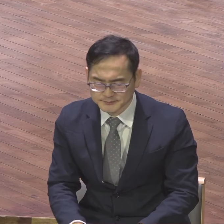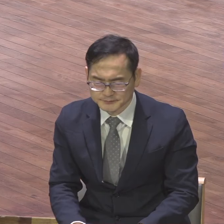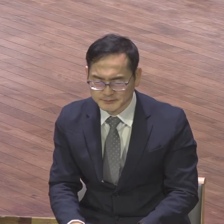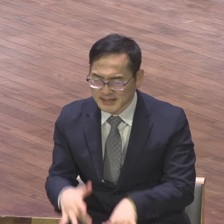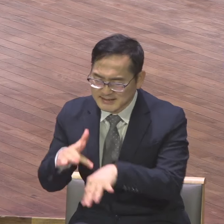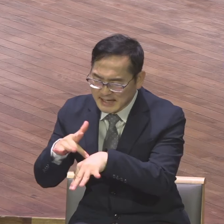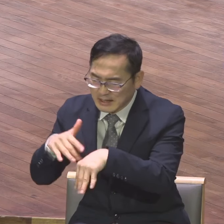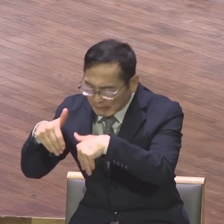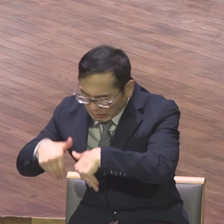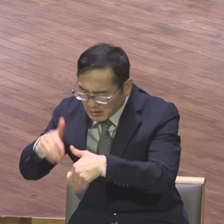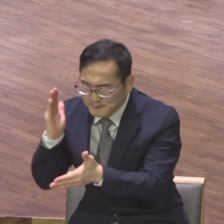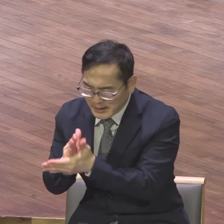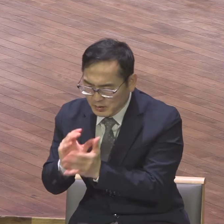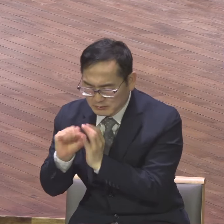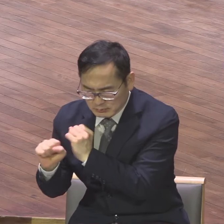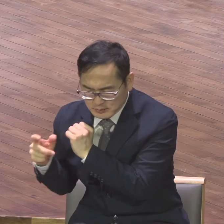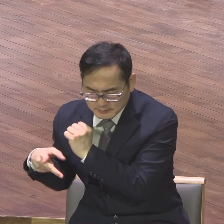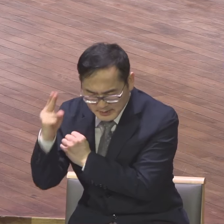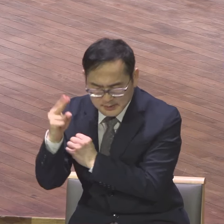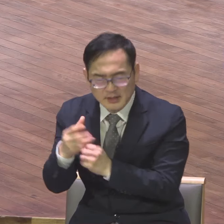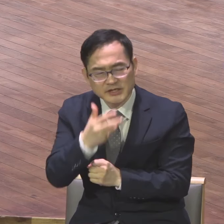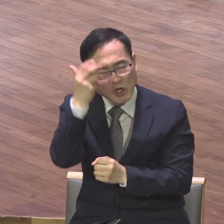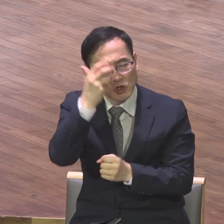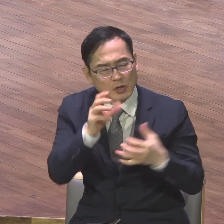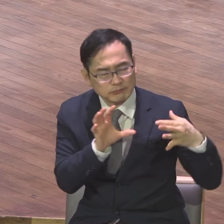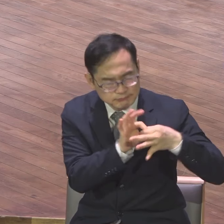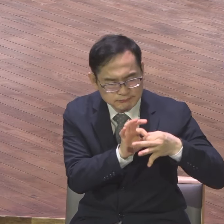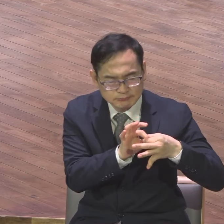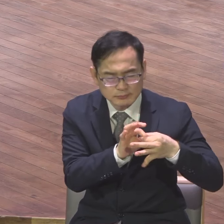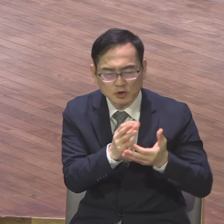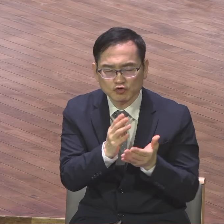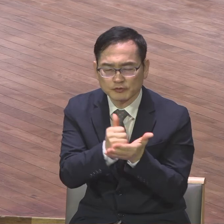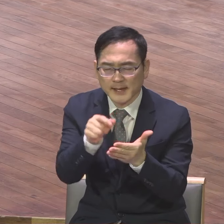사단 심부름하지 말고 성령 심부름하면서 주